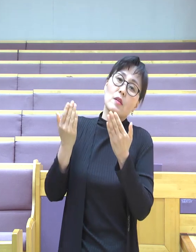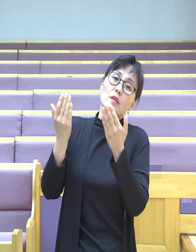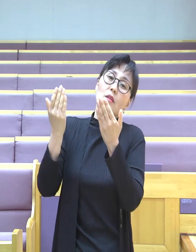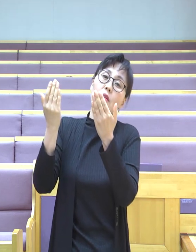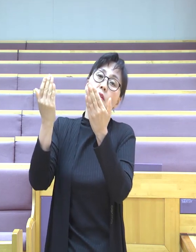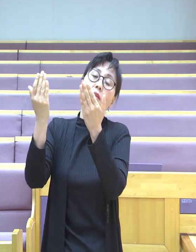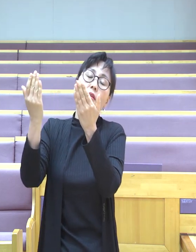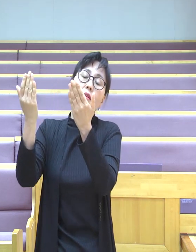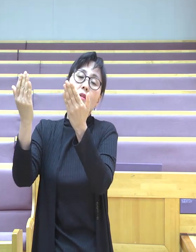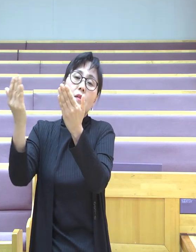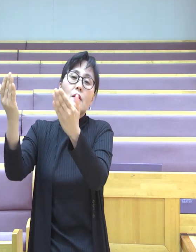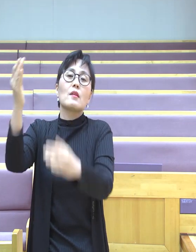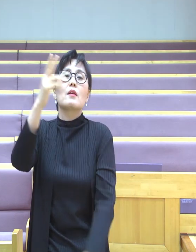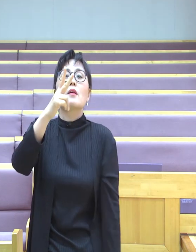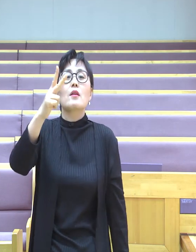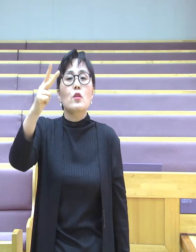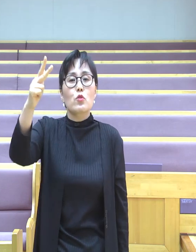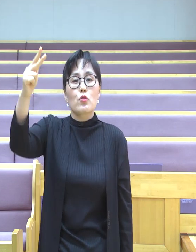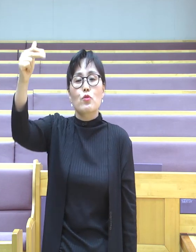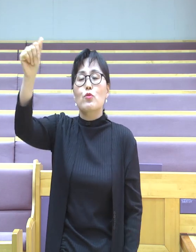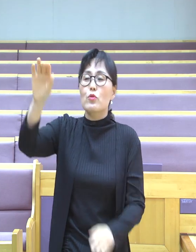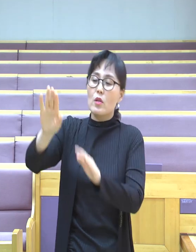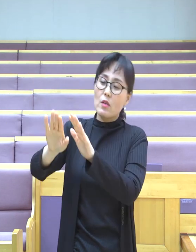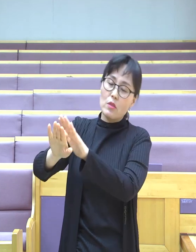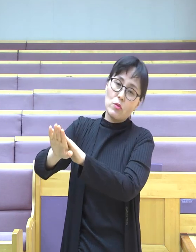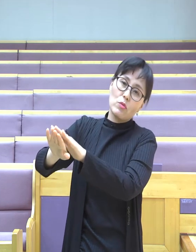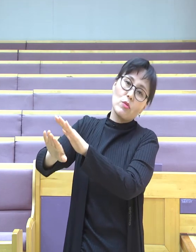드리네. 주의 손